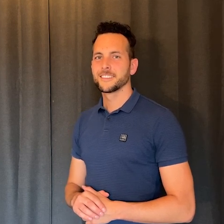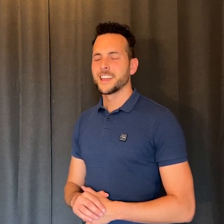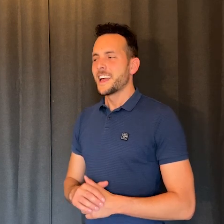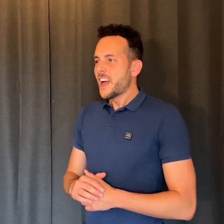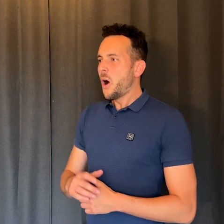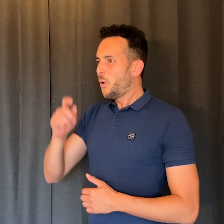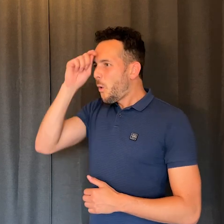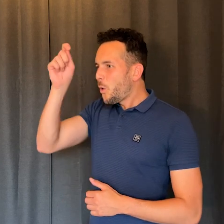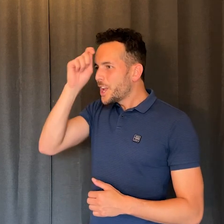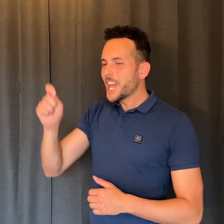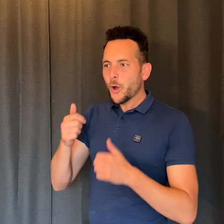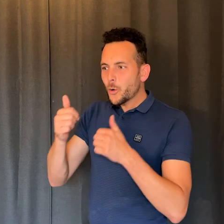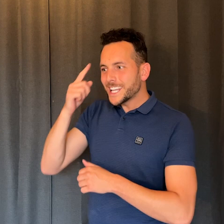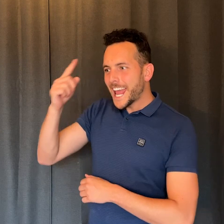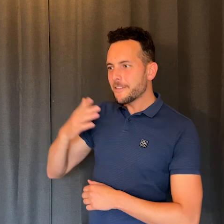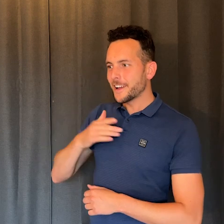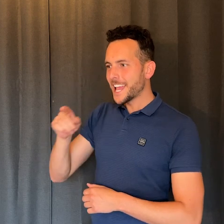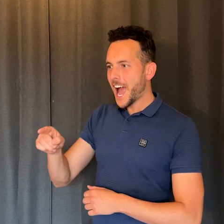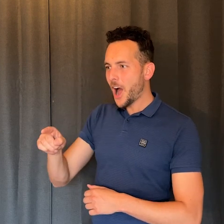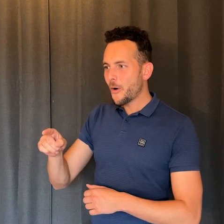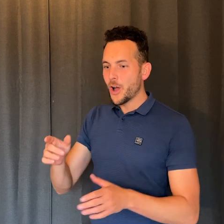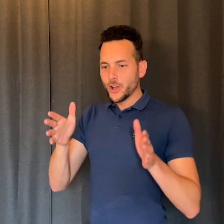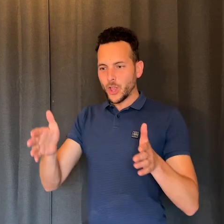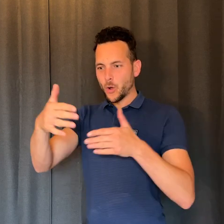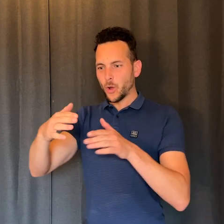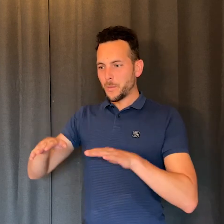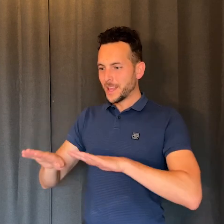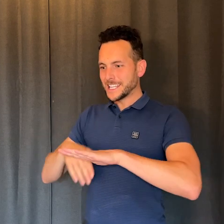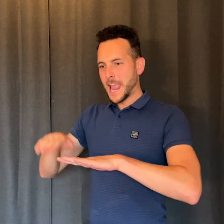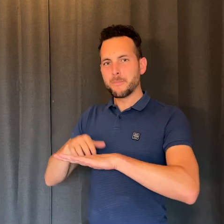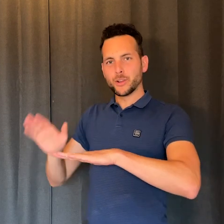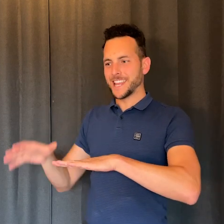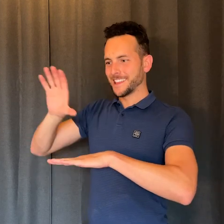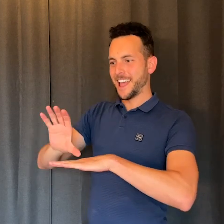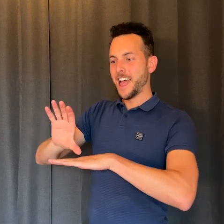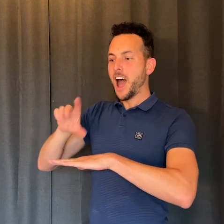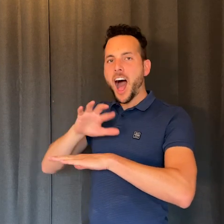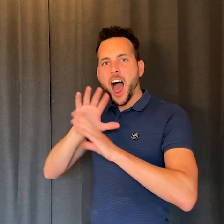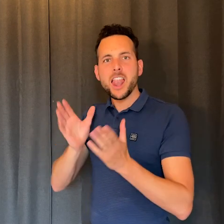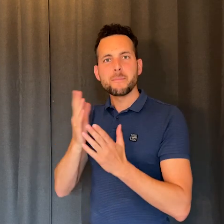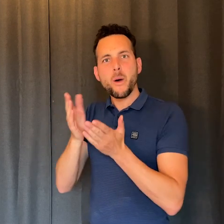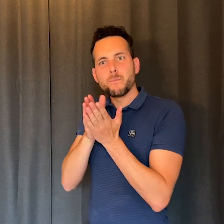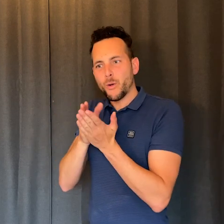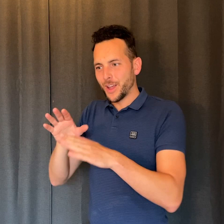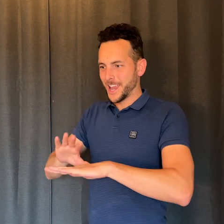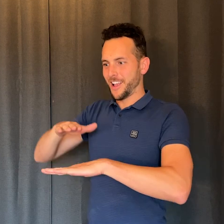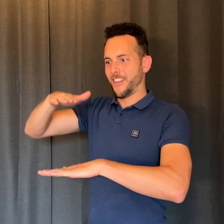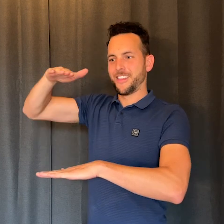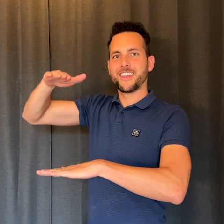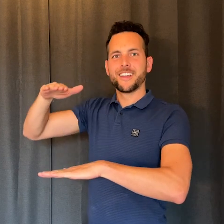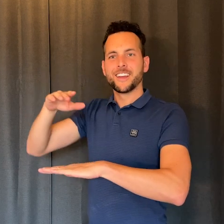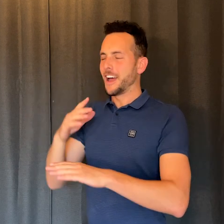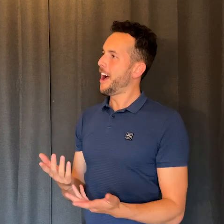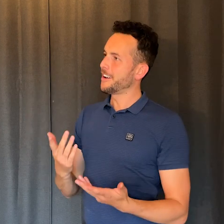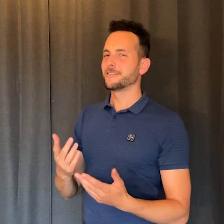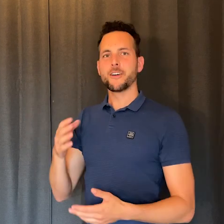Nou, Olly, dat was echt een supergoed idee van jou. Om gewoon een doos op de skateboard te zetten waar dan allemaal boeken in kunnen. Oh, dat scheelde echt heel veel werk. Mm-hmm. Wat ben jij